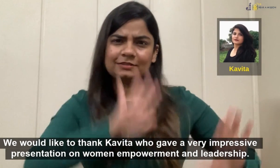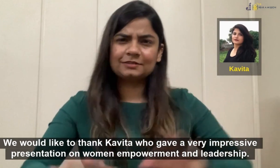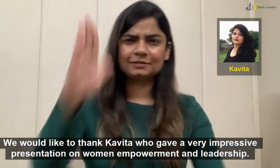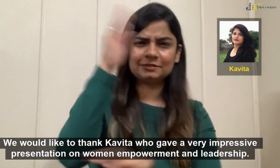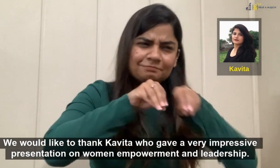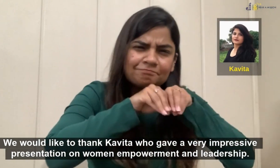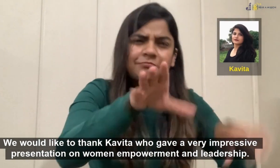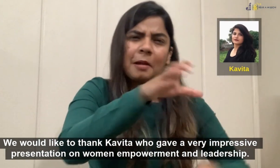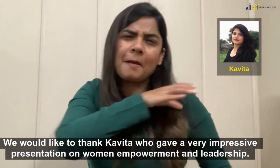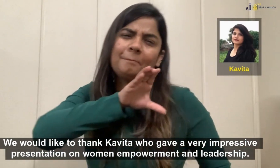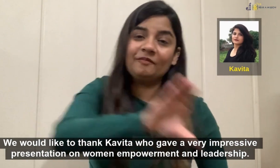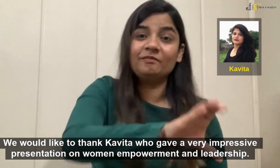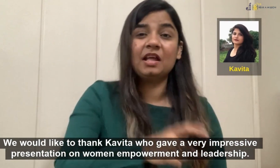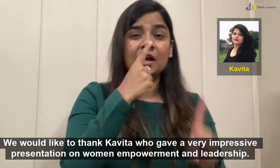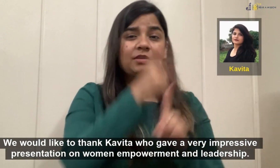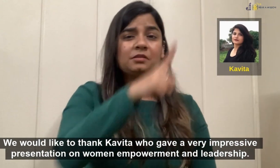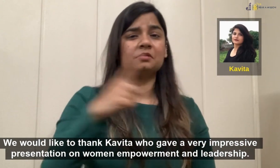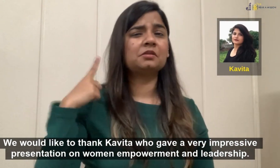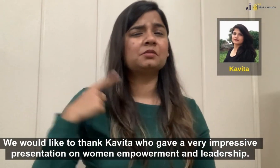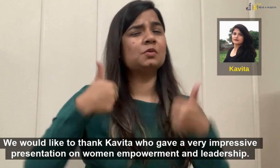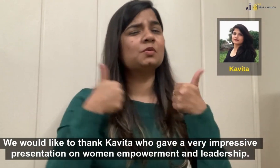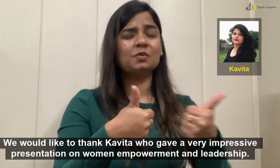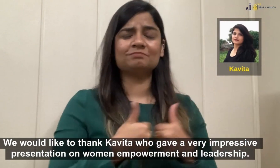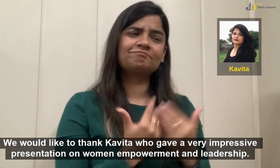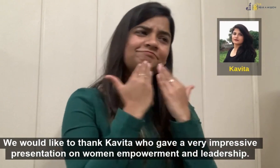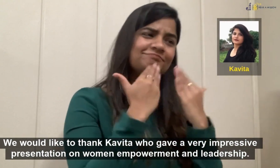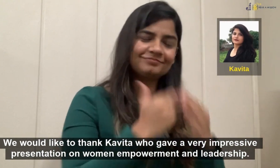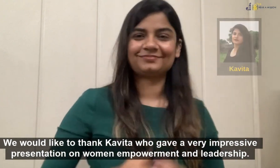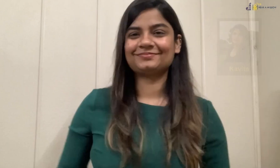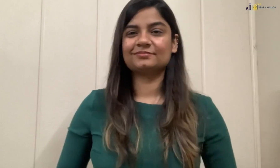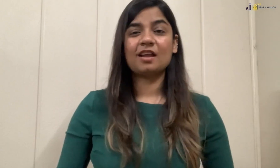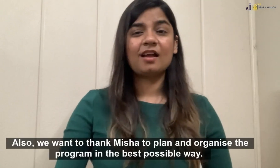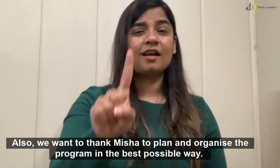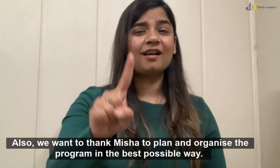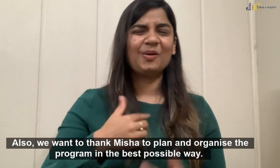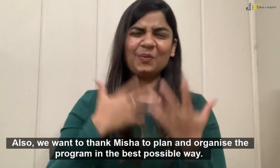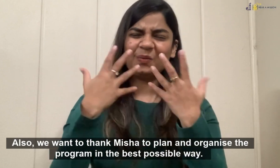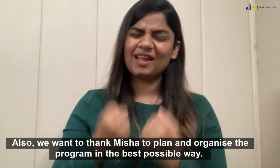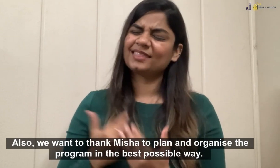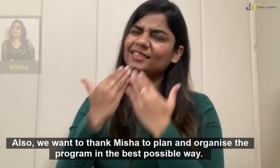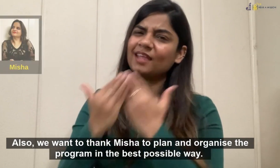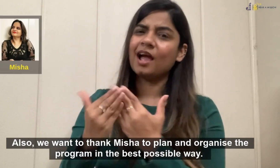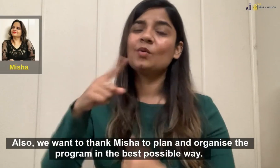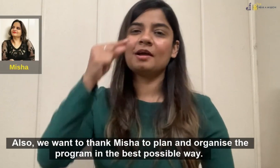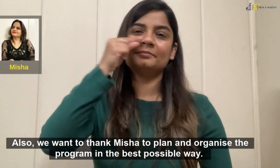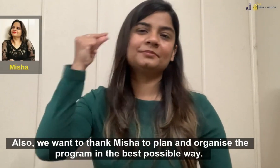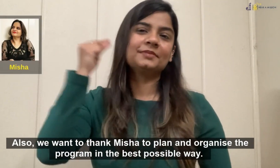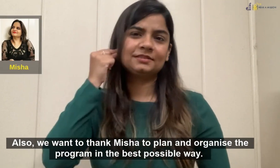चाहूँगी। उन्होंने महिला सशक्तिकरण पे बहुत अच्छा प्रस्तुतिकरण किया, और वह बहुत अच्छी लीडर हैं। मैं मिशा का बहुत धन्यवाद करना